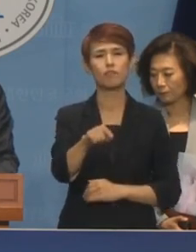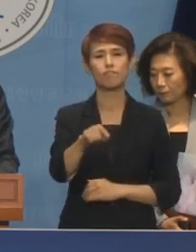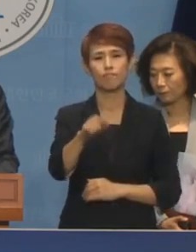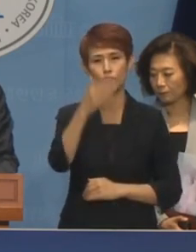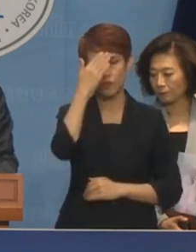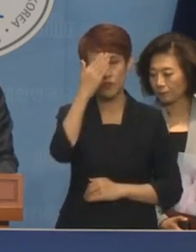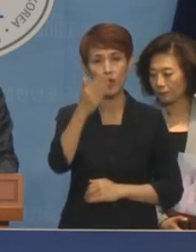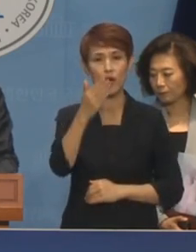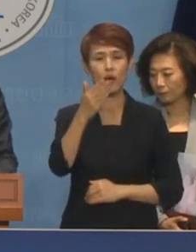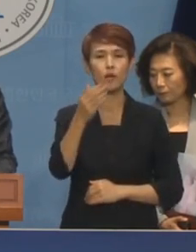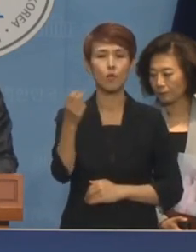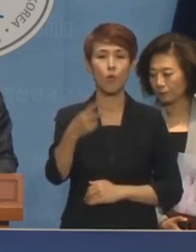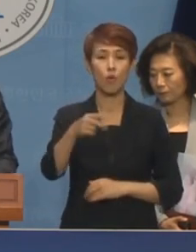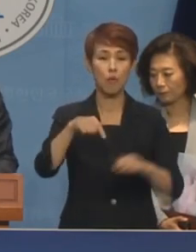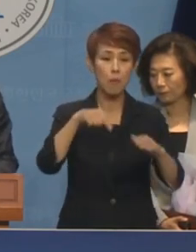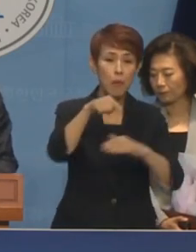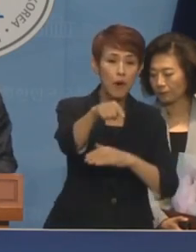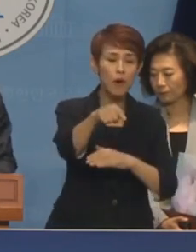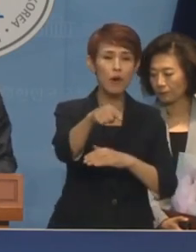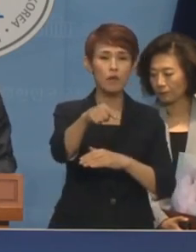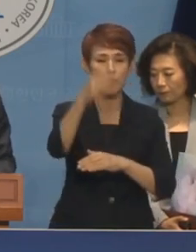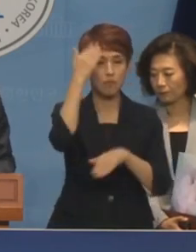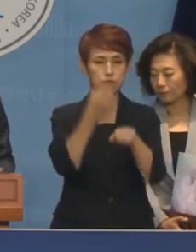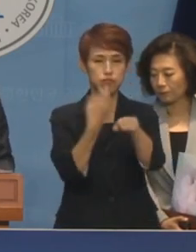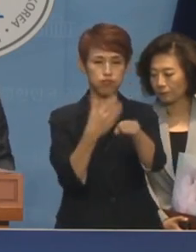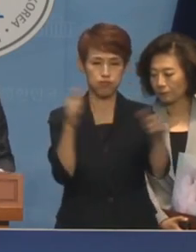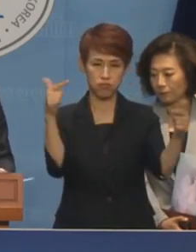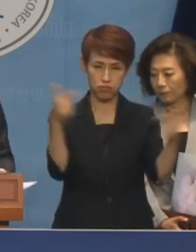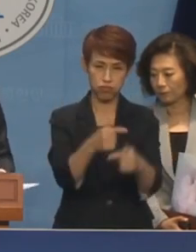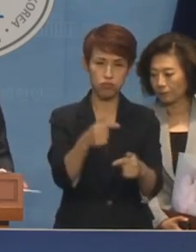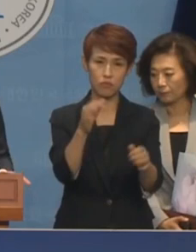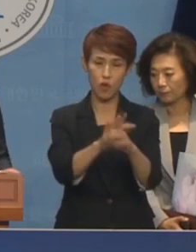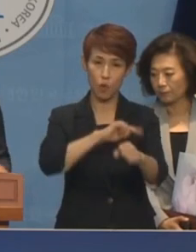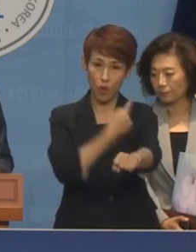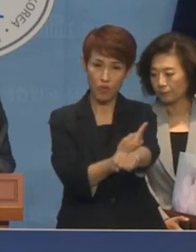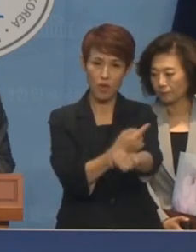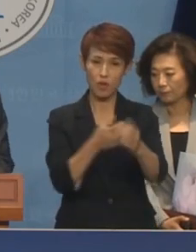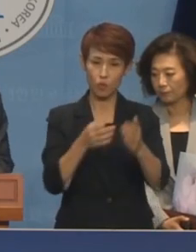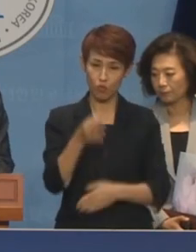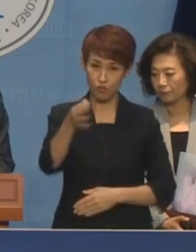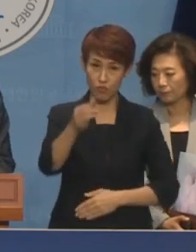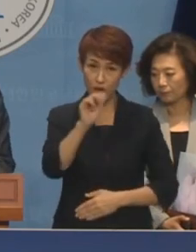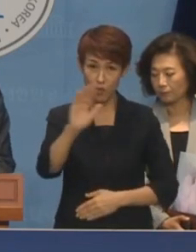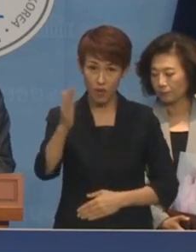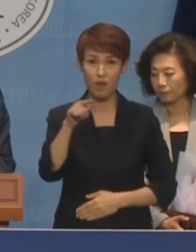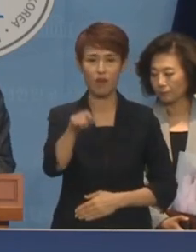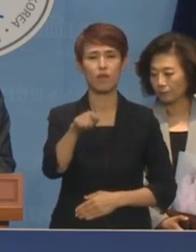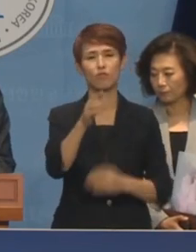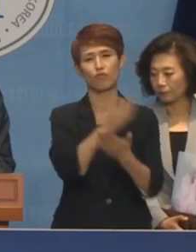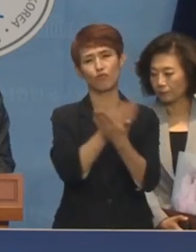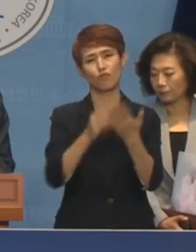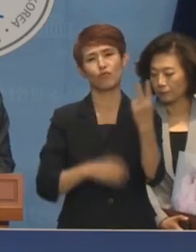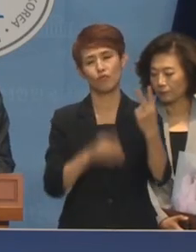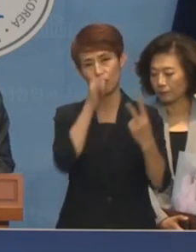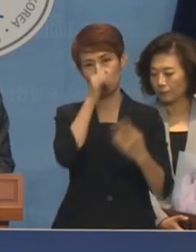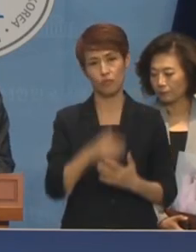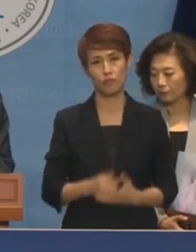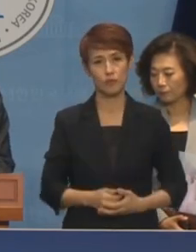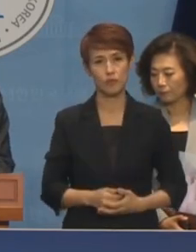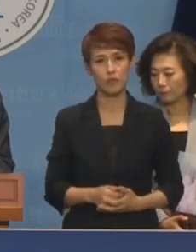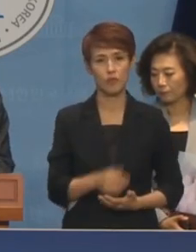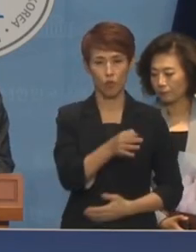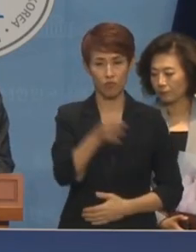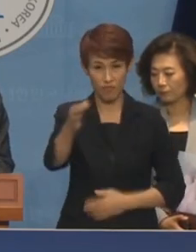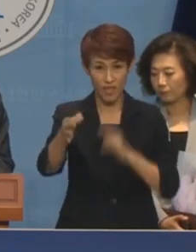무상할당과 거래시장에서 돈을 주고 사야 하는 유상할당이 있습니다. 무상할당을 줄여야 기업들이 탄소배출을 줄이기 위한 노력을 하게 되고